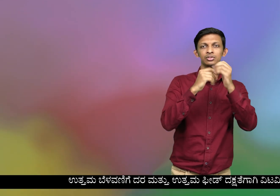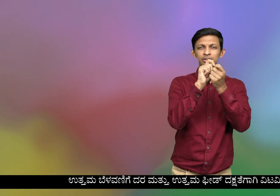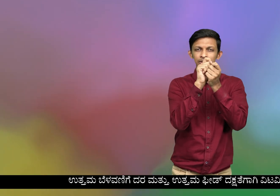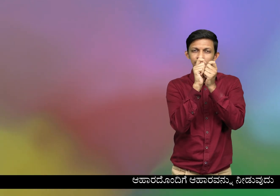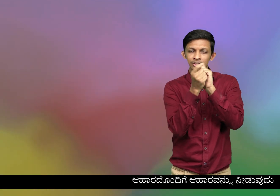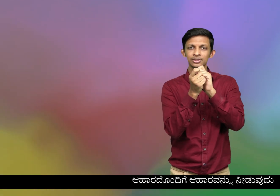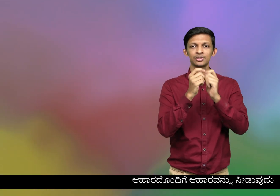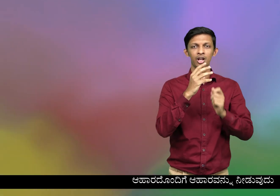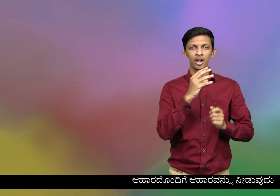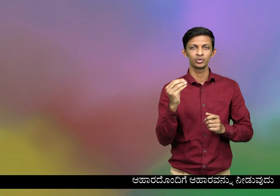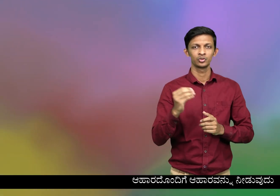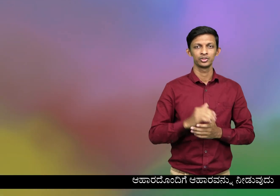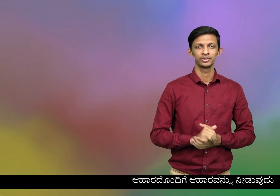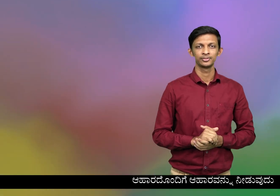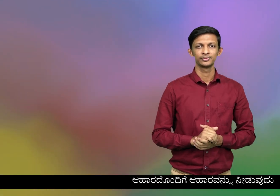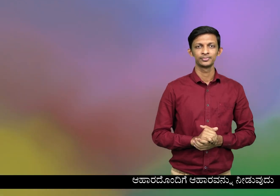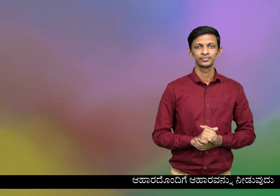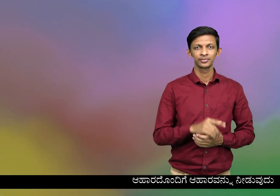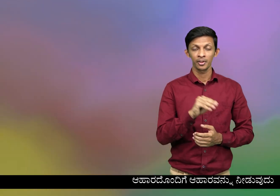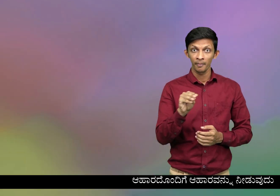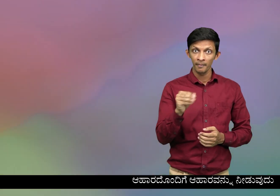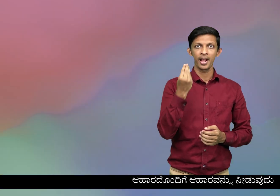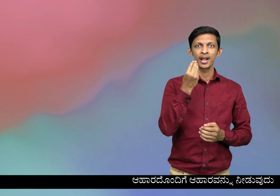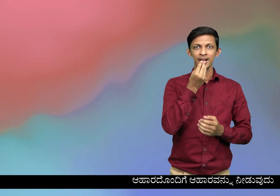ಪೂರಕ ಆಹಾರದೊಂದಿಗೆ ಆಹಾರವನ್ನು ನೀಡುವುದು.